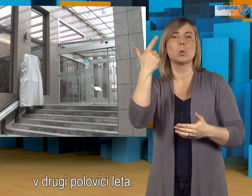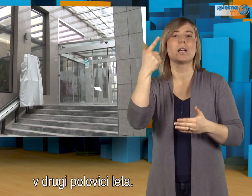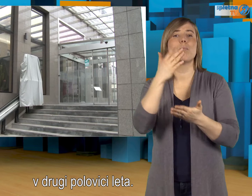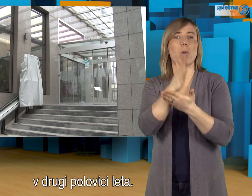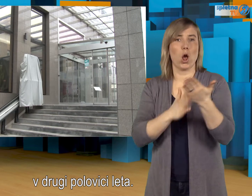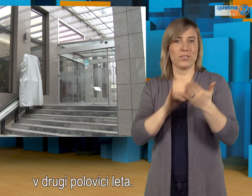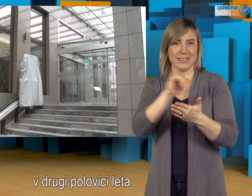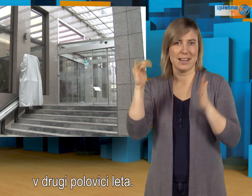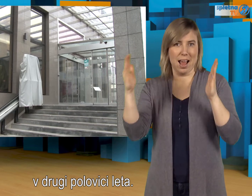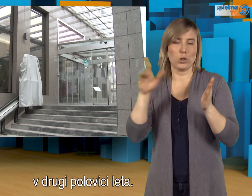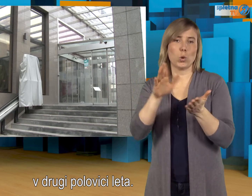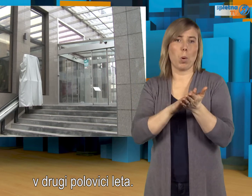leta.